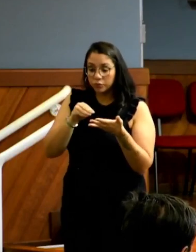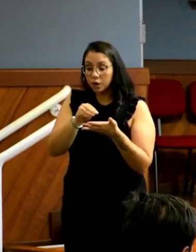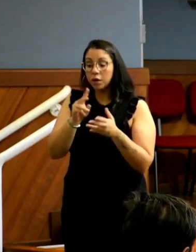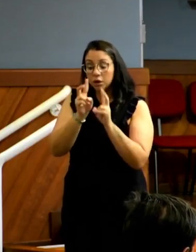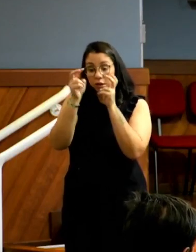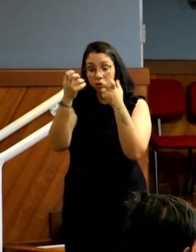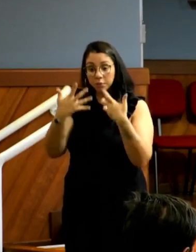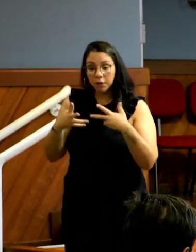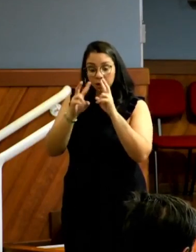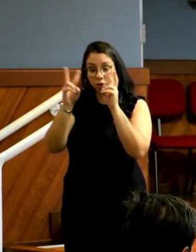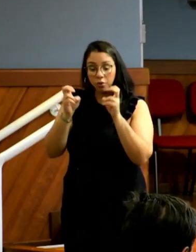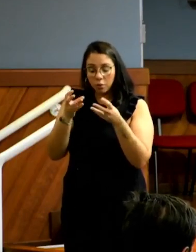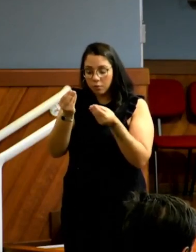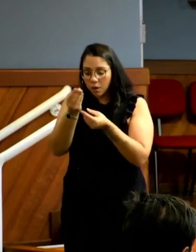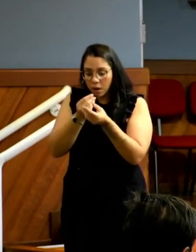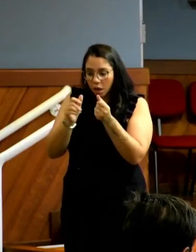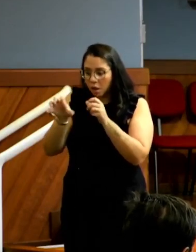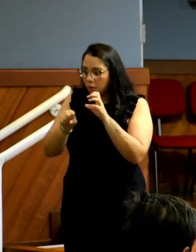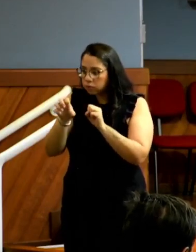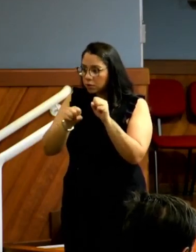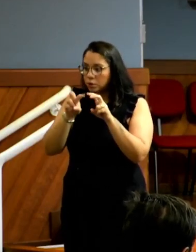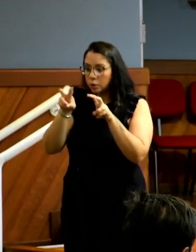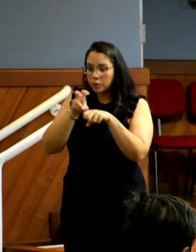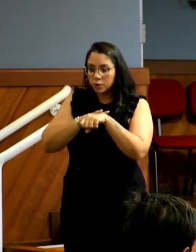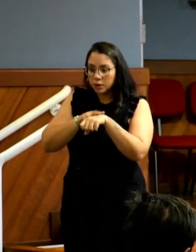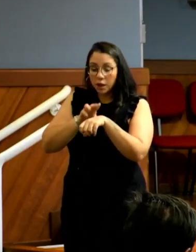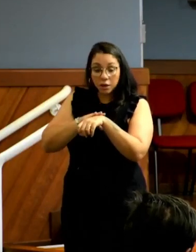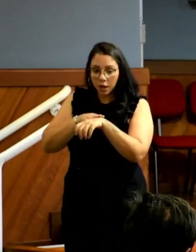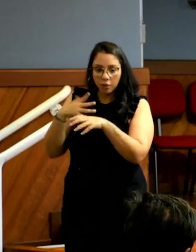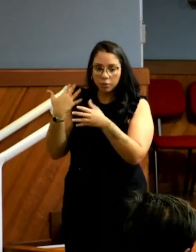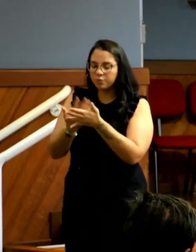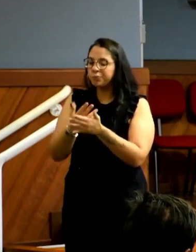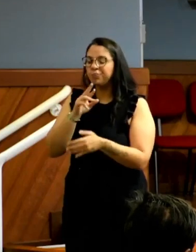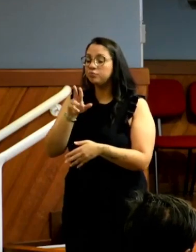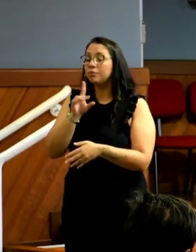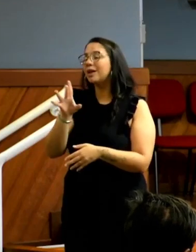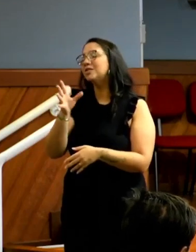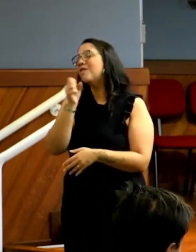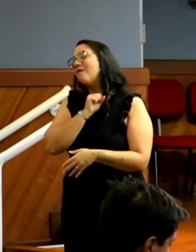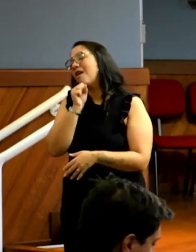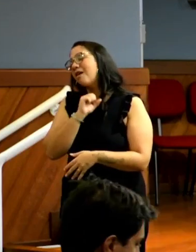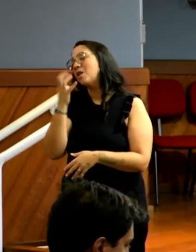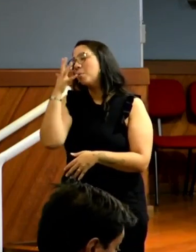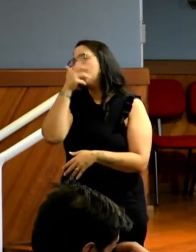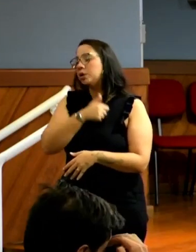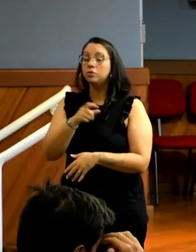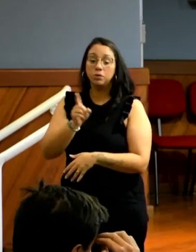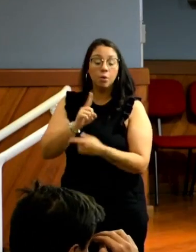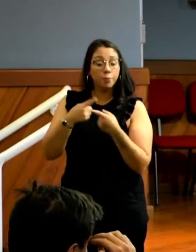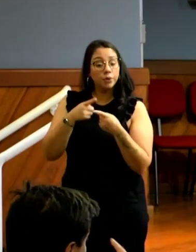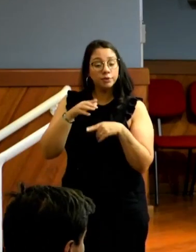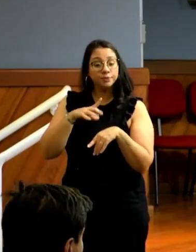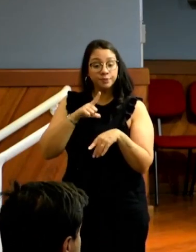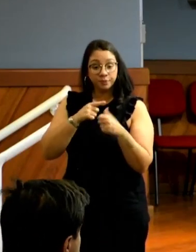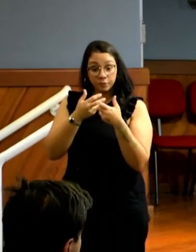dizem respeito aos manuseios, ao tempo. Então, não é só o velho porque é bonito, né? É porque diz muita coisa sobre